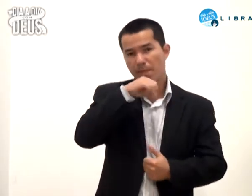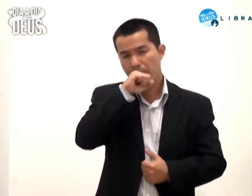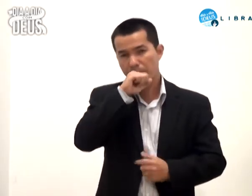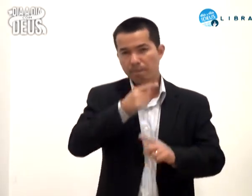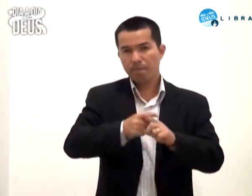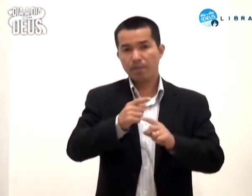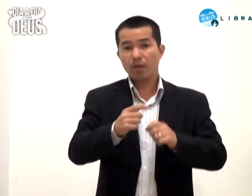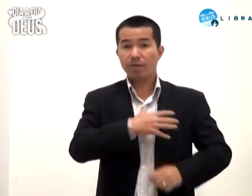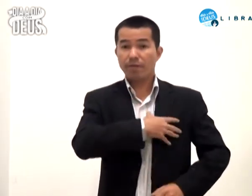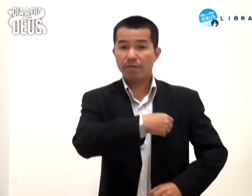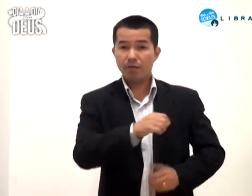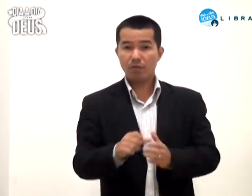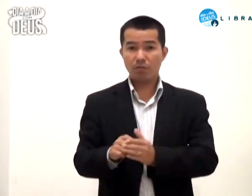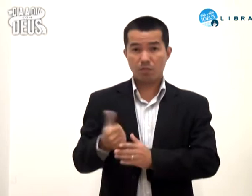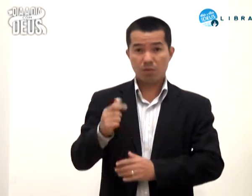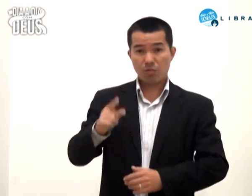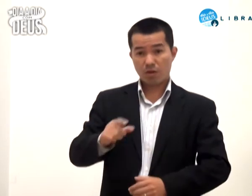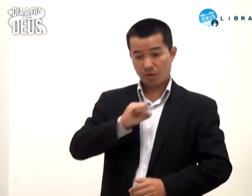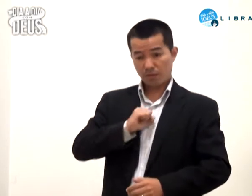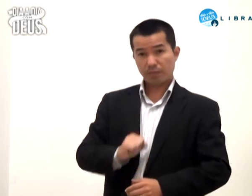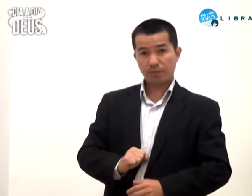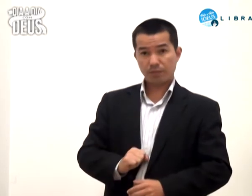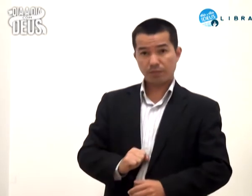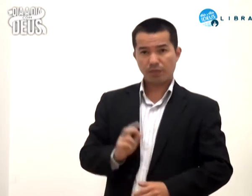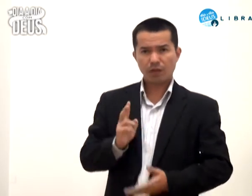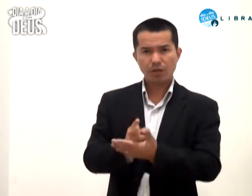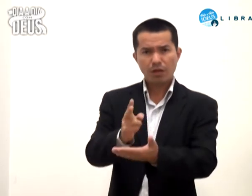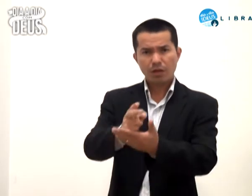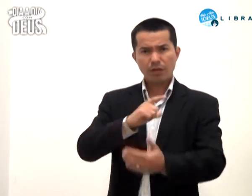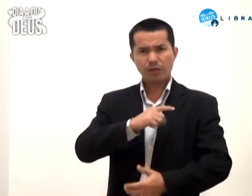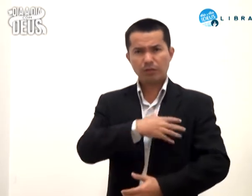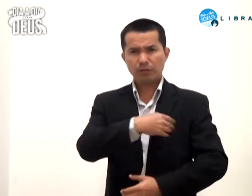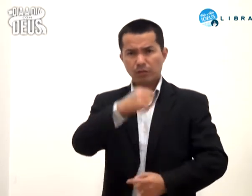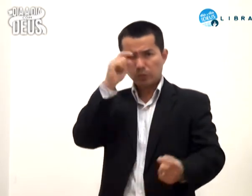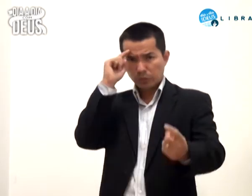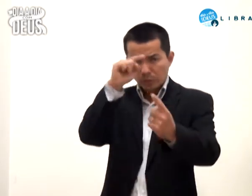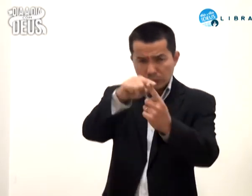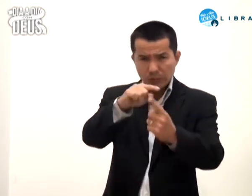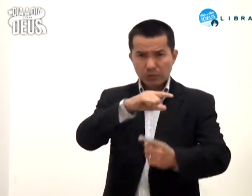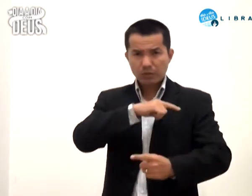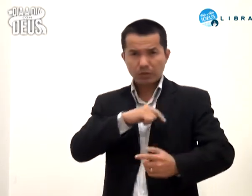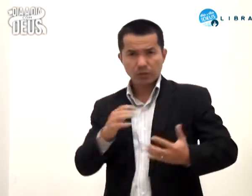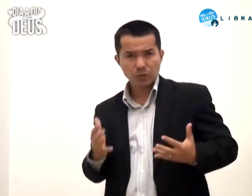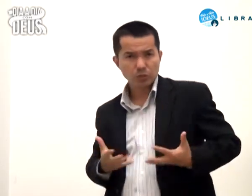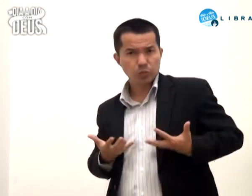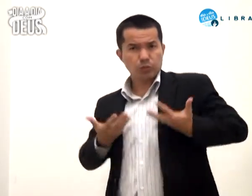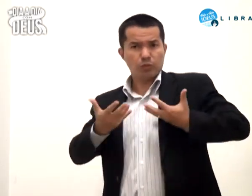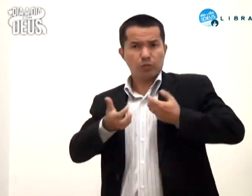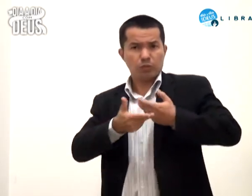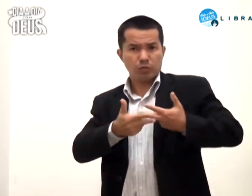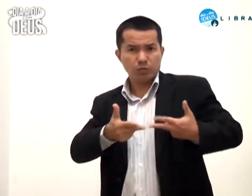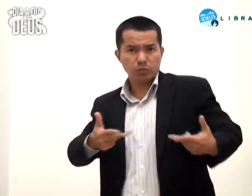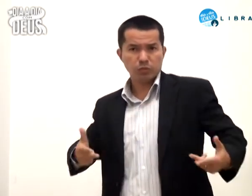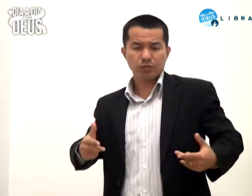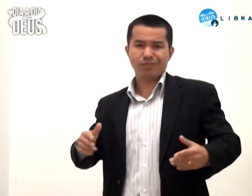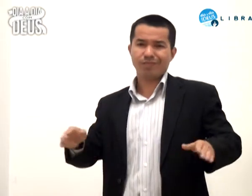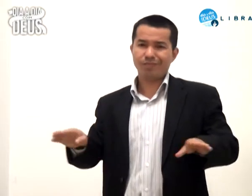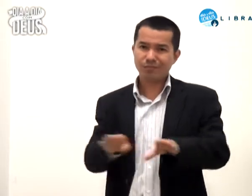o comando da casa, sempre com o propósito de ser aquele sacerdote que leva a família